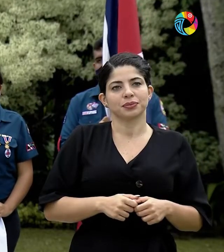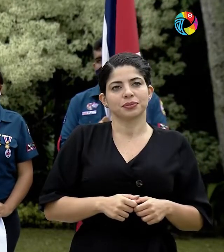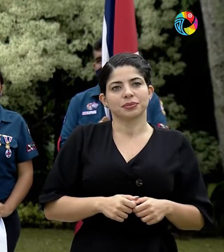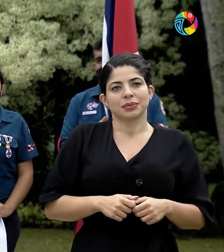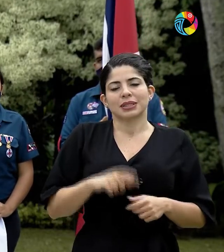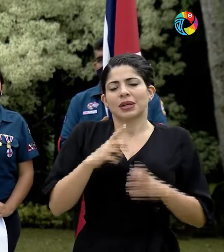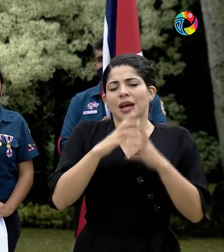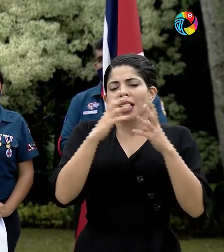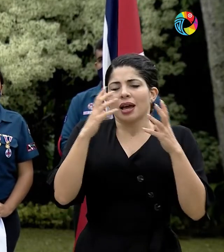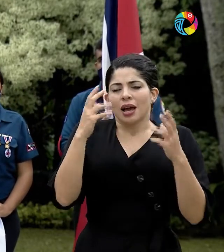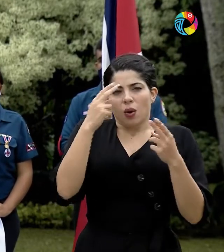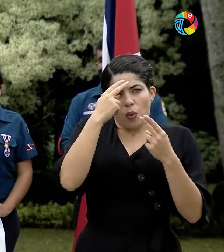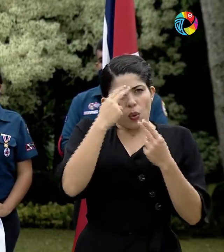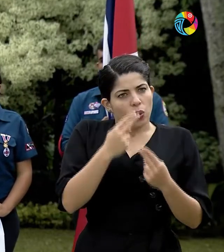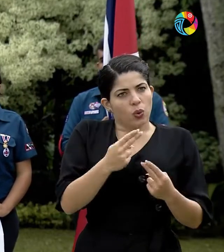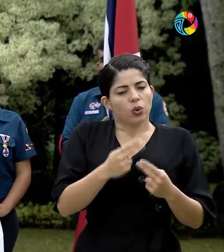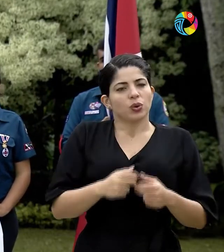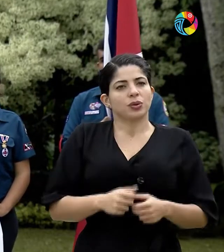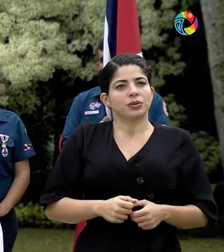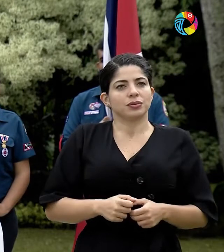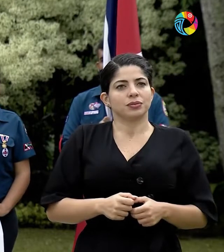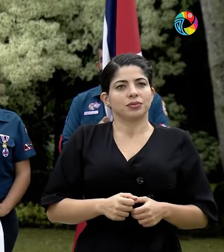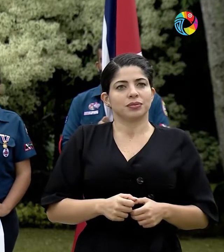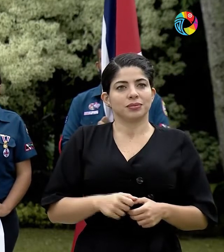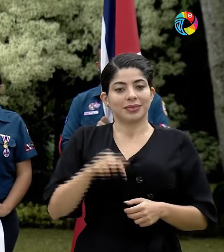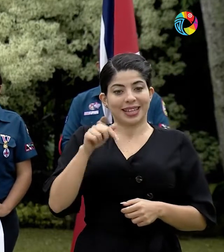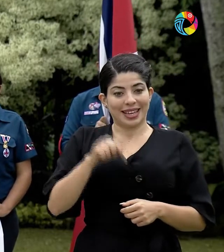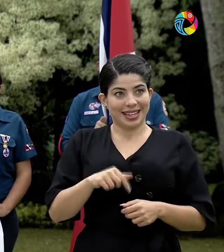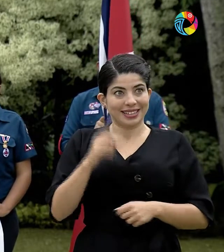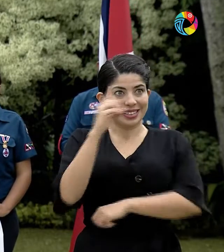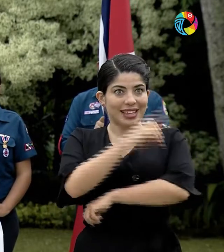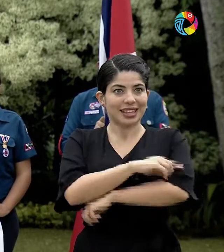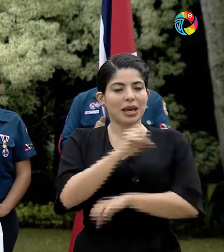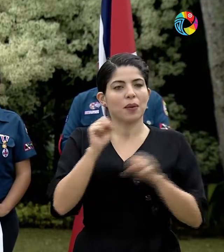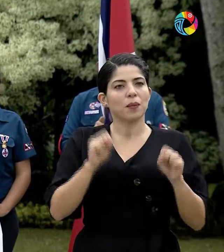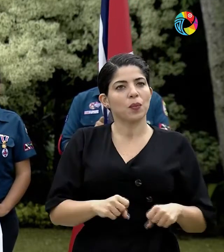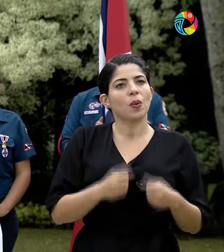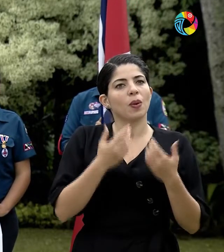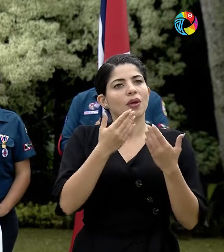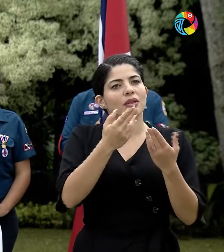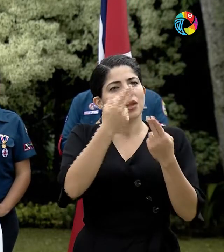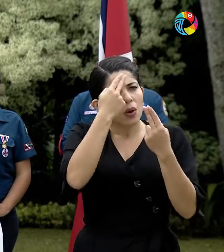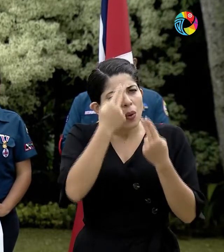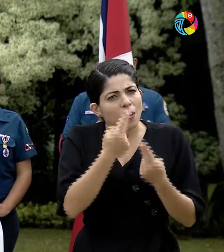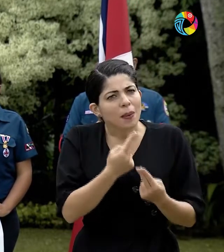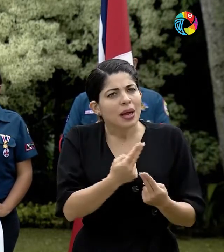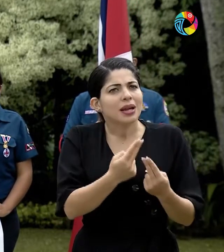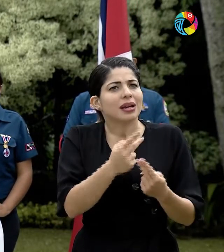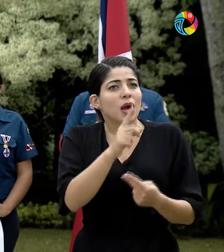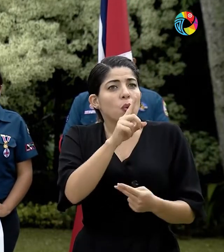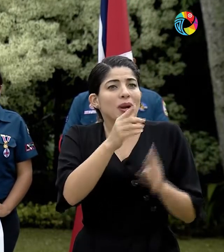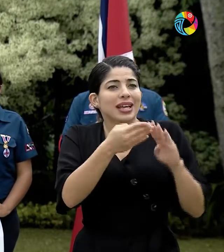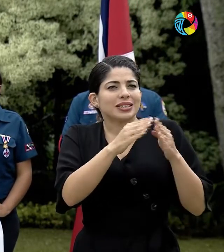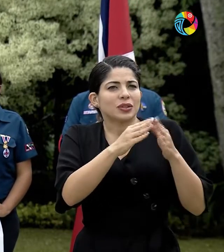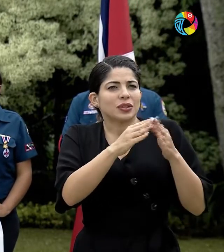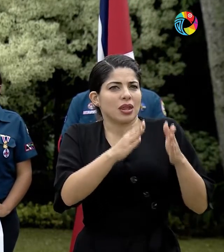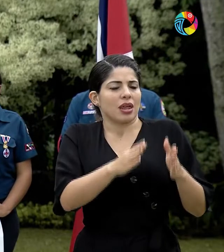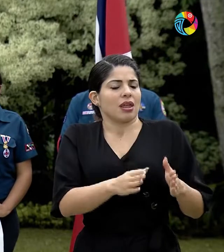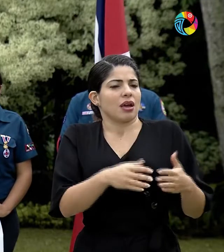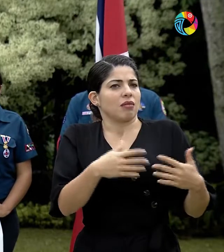Es un gran honor que en este marco podamos rendir homenaje a una ciudadana